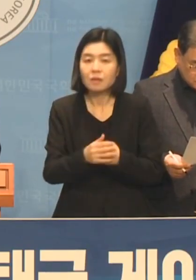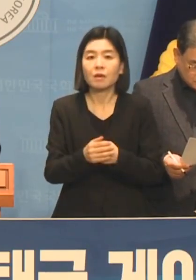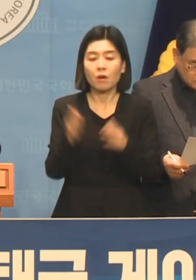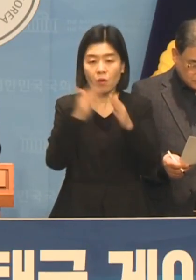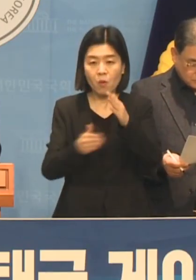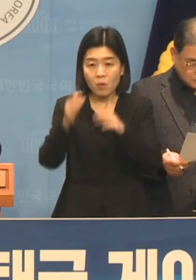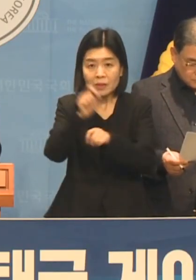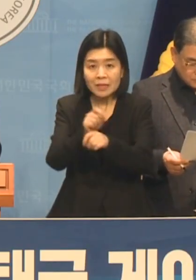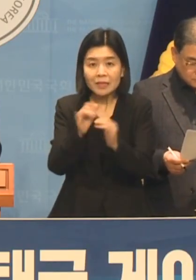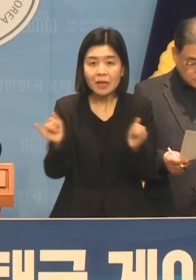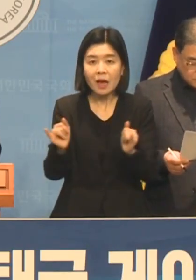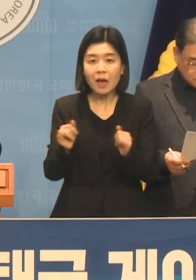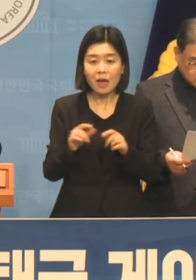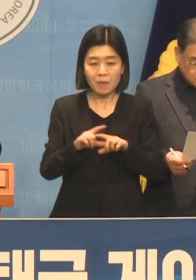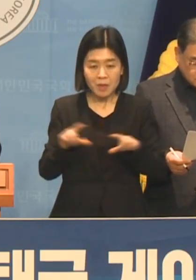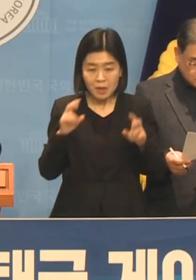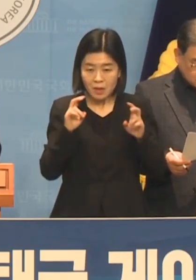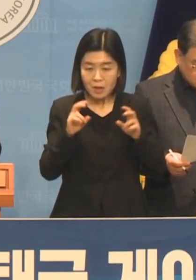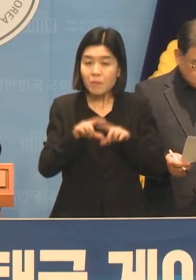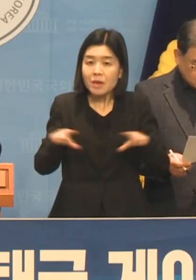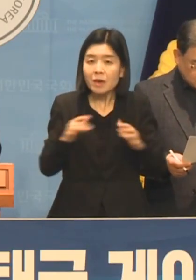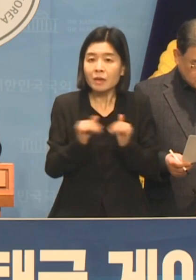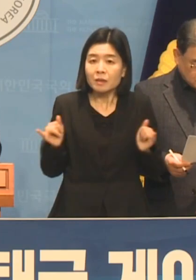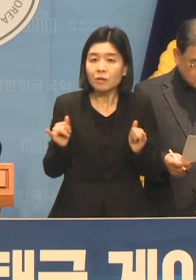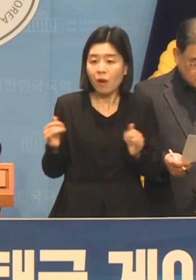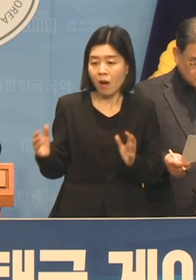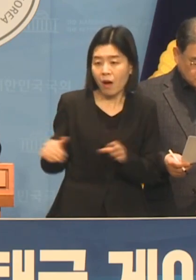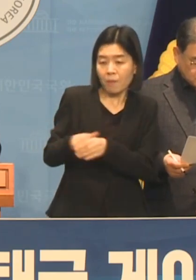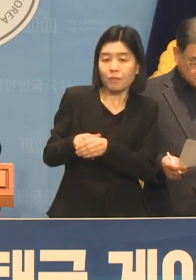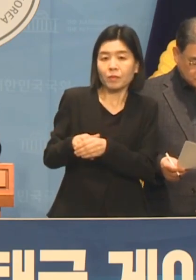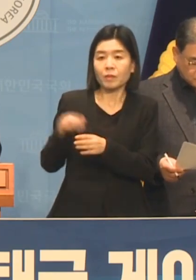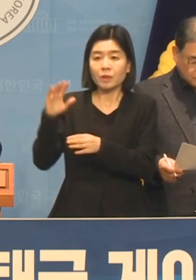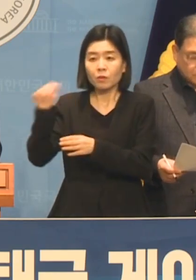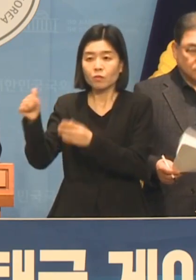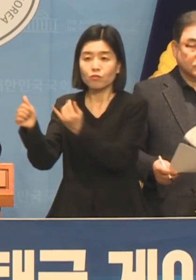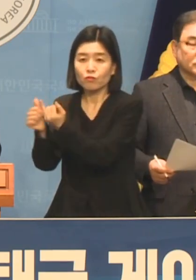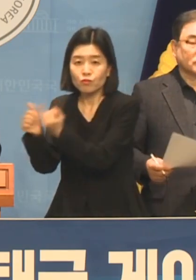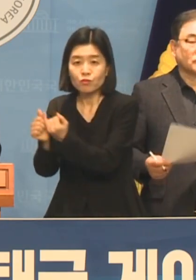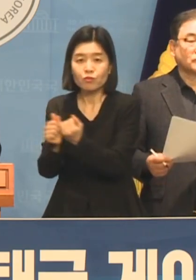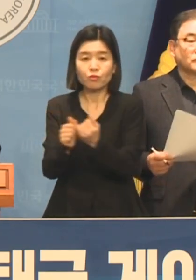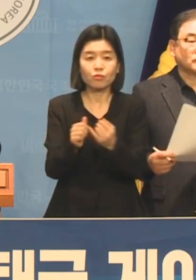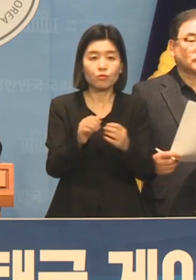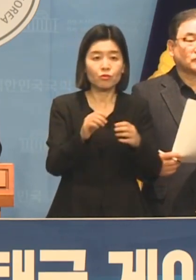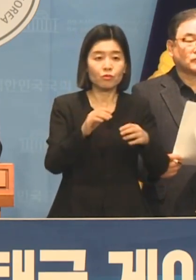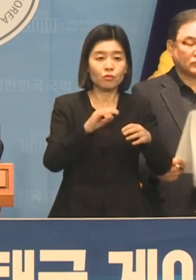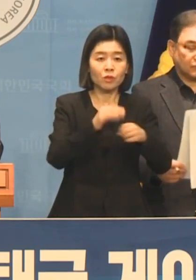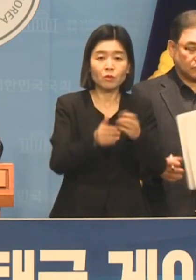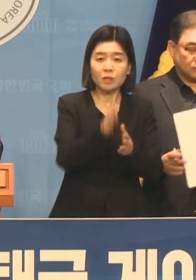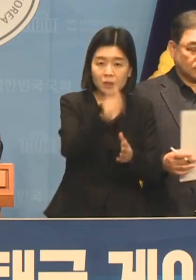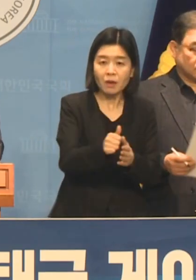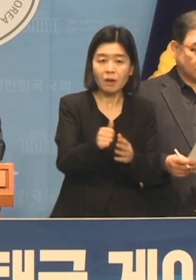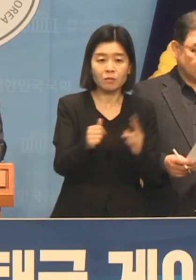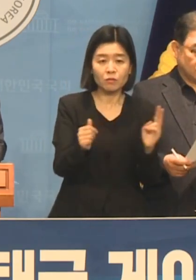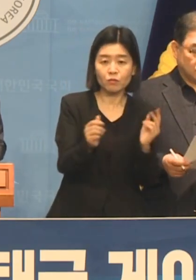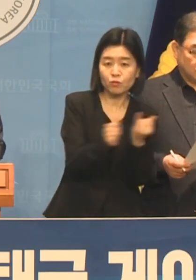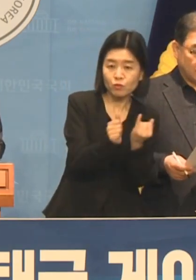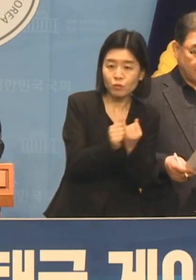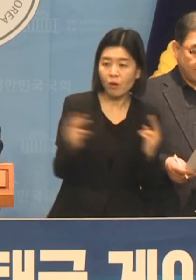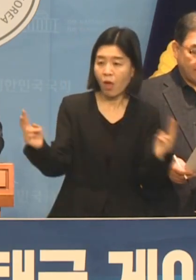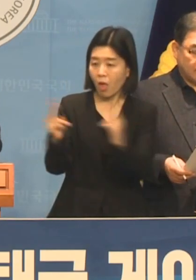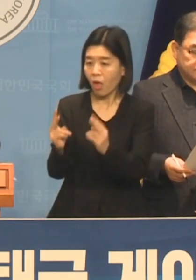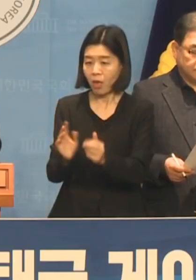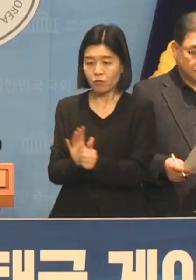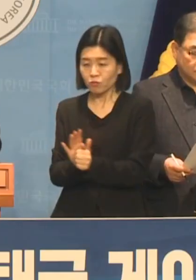공직자가 민간인과 손을 잡고 대통령 부부와 지자체장의 사적 회동을 주선한 것입니다.